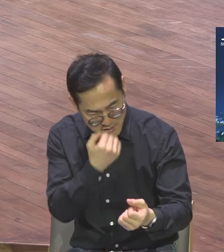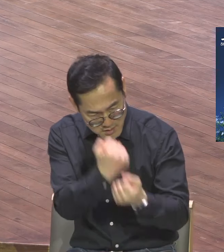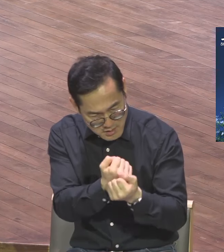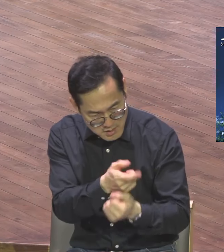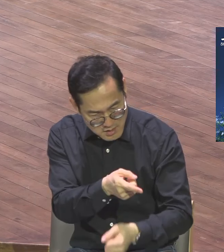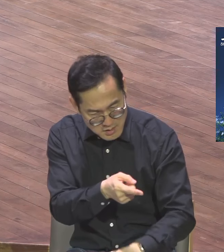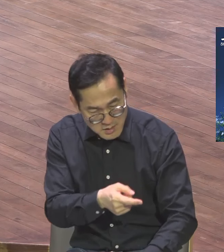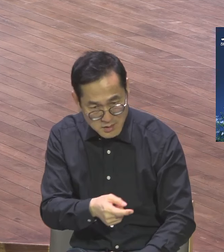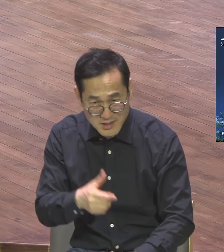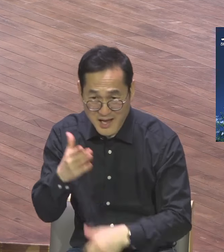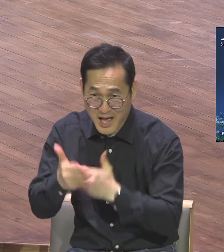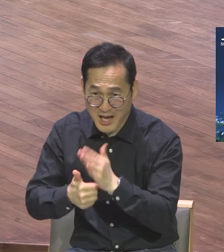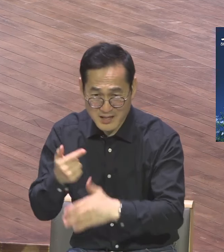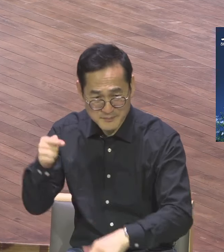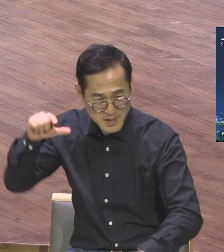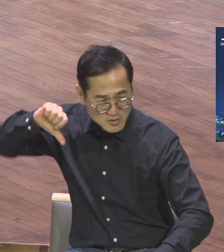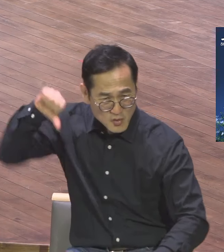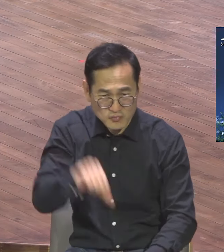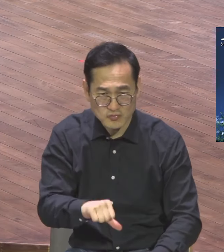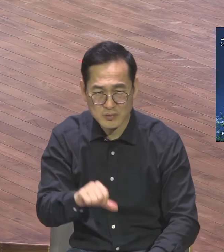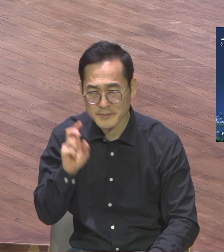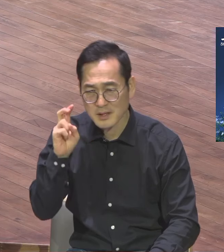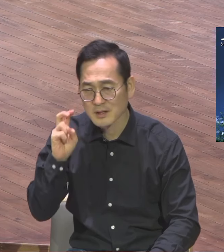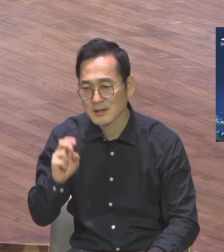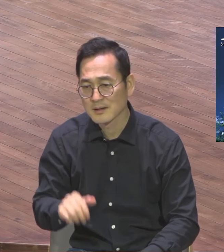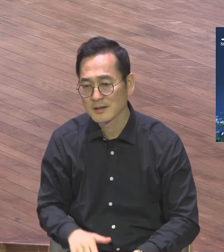그 불을 어떻게 받으려고 하나님 두렵지도 않나.